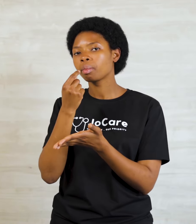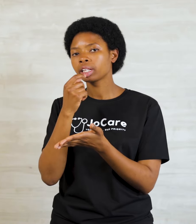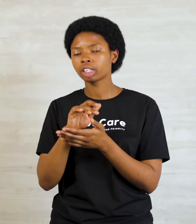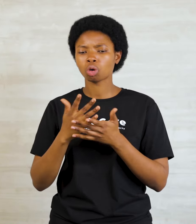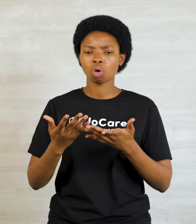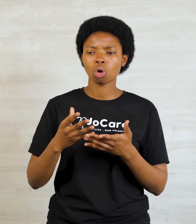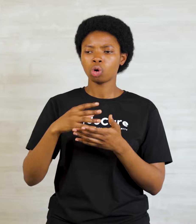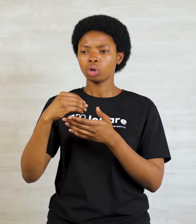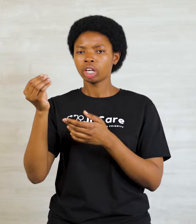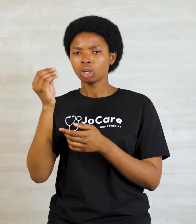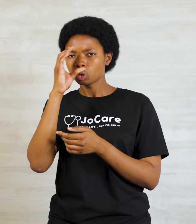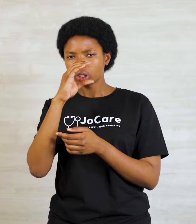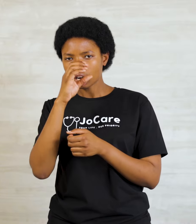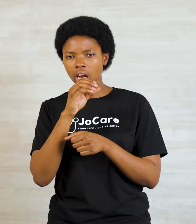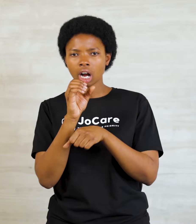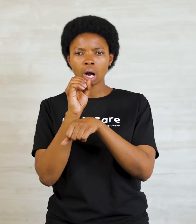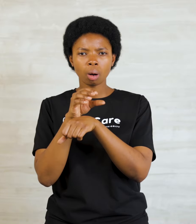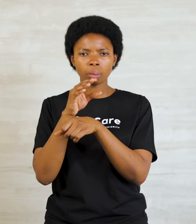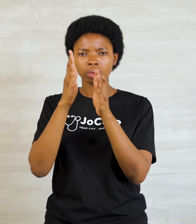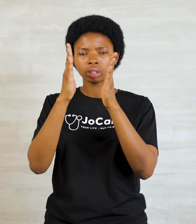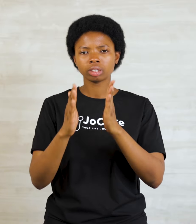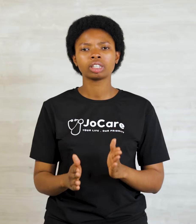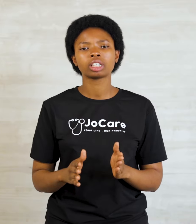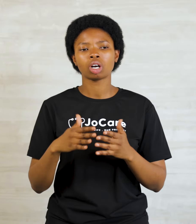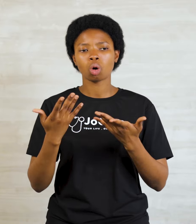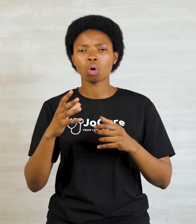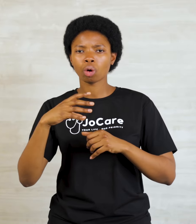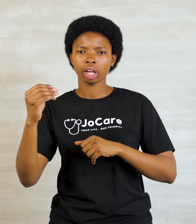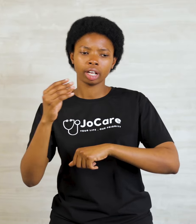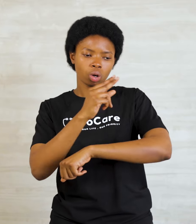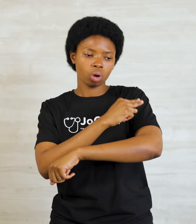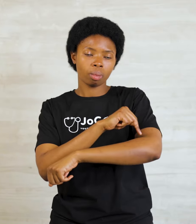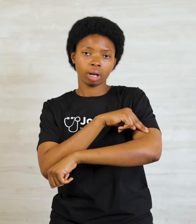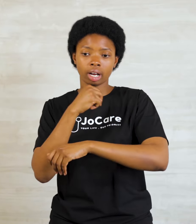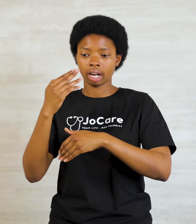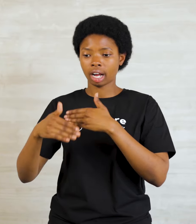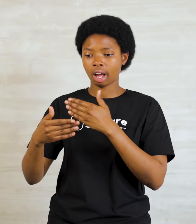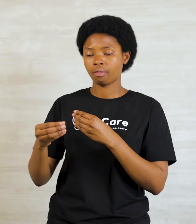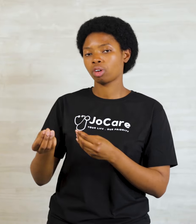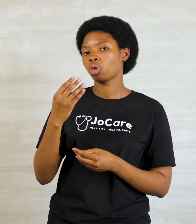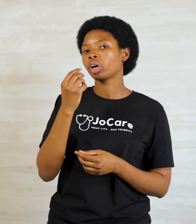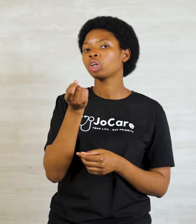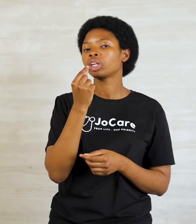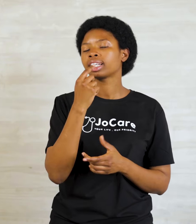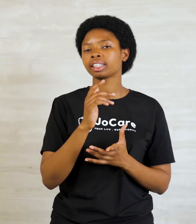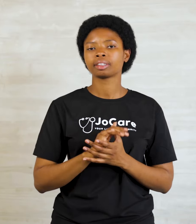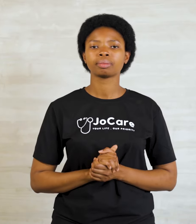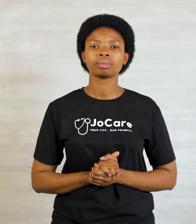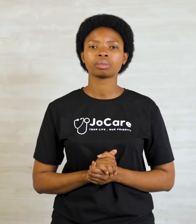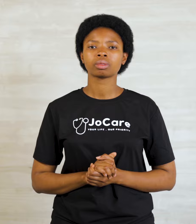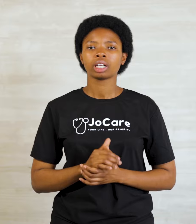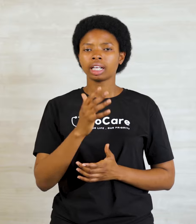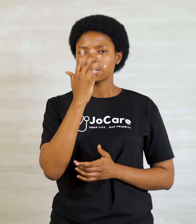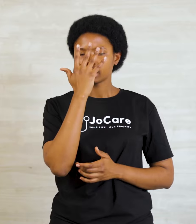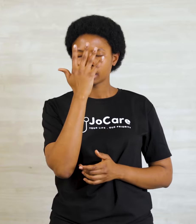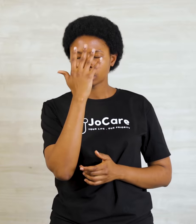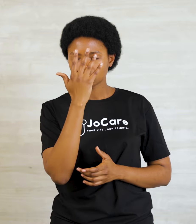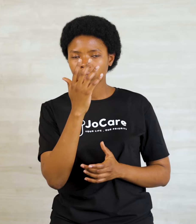ujye ku mujyanama cyangwa ngo ujye kwa muganga kwegereye ngo aguhe icyo kinini isoni z'uko